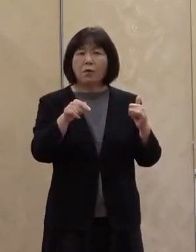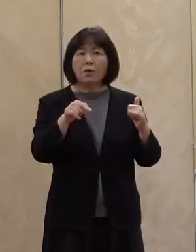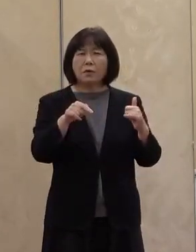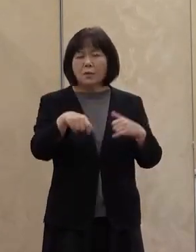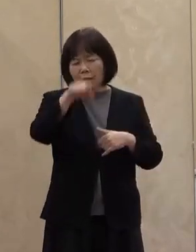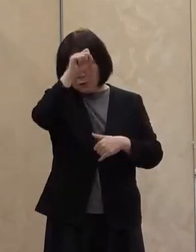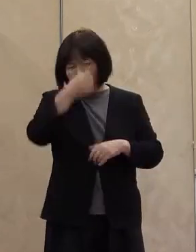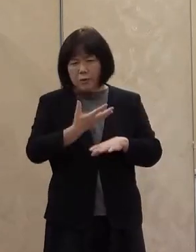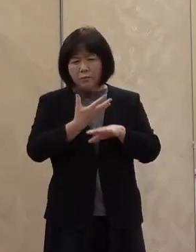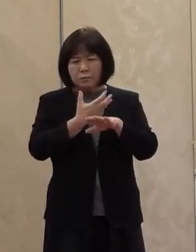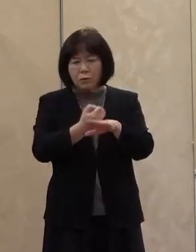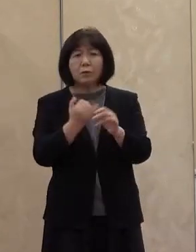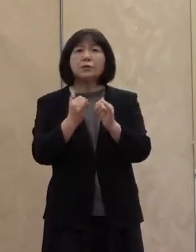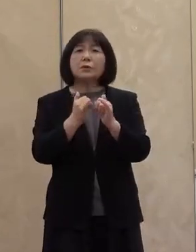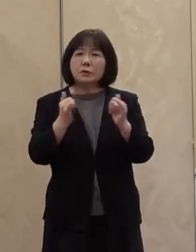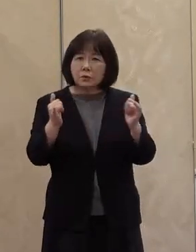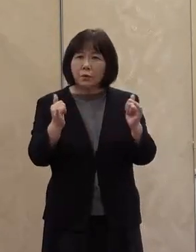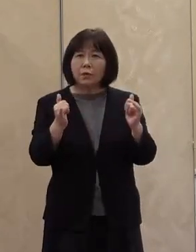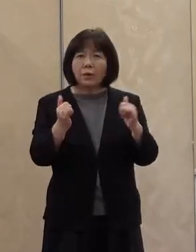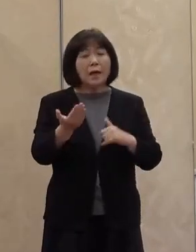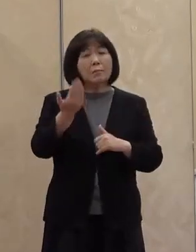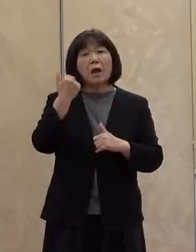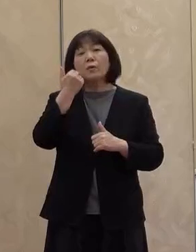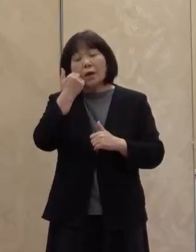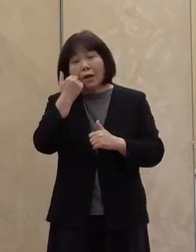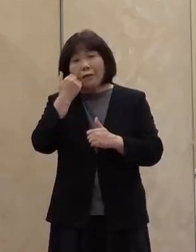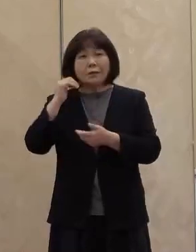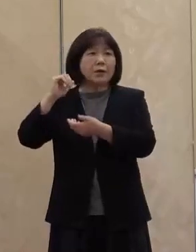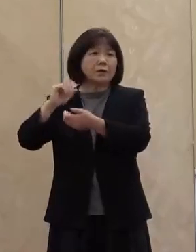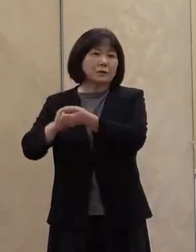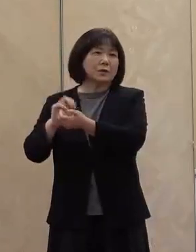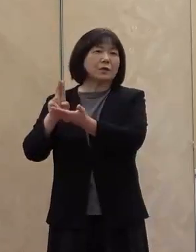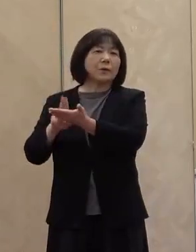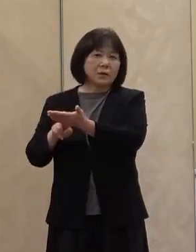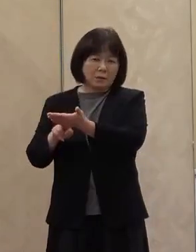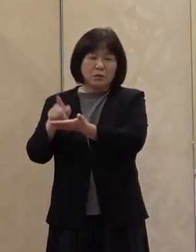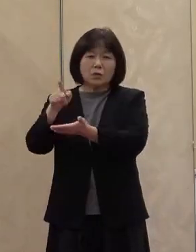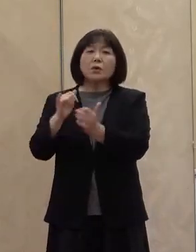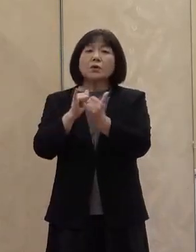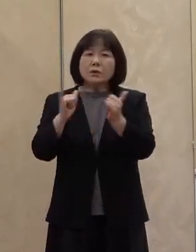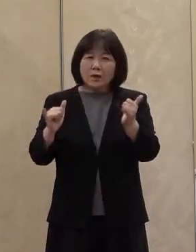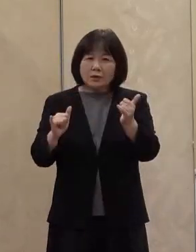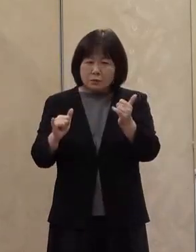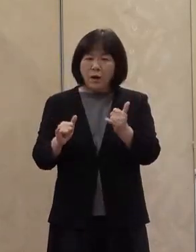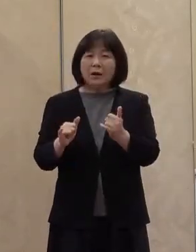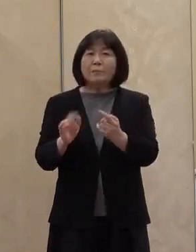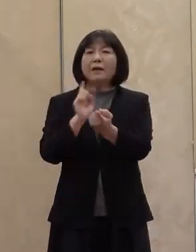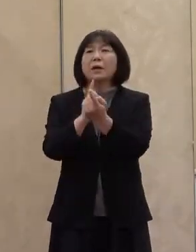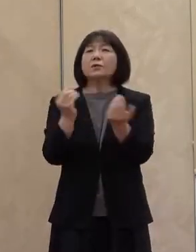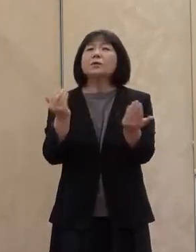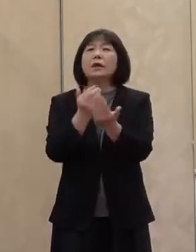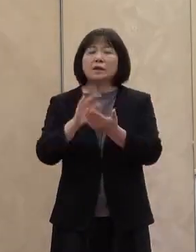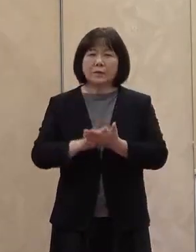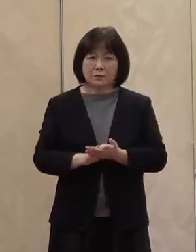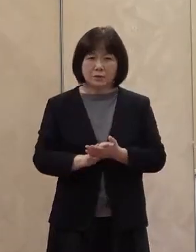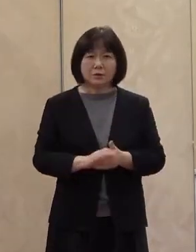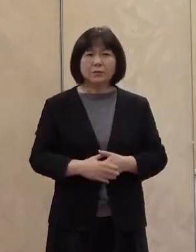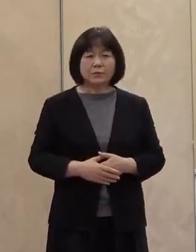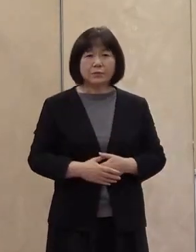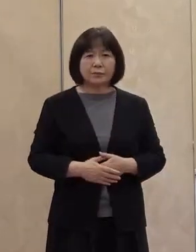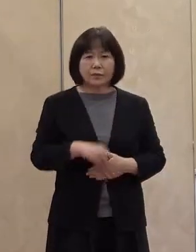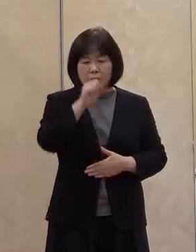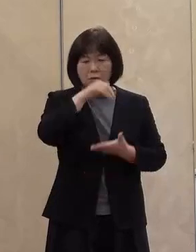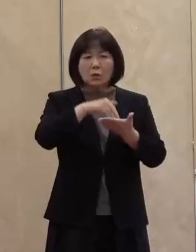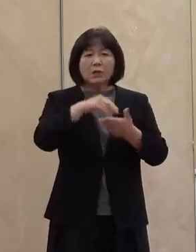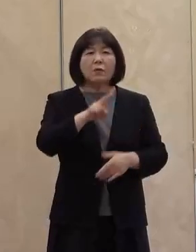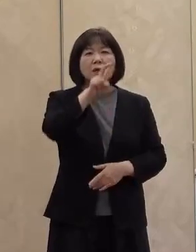疾患をお持ちの方とか、その対象があらかじめ決められているのがあるんですけども、そういった方は対象にしていきたいと思います。予算規模については20億